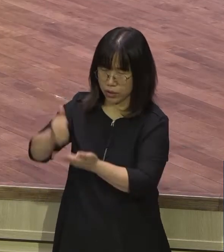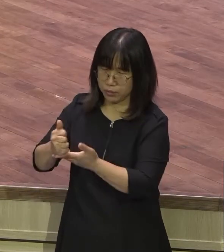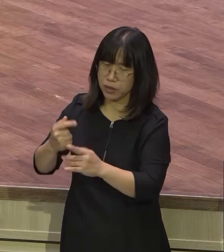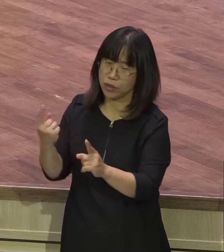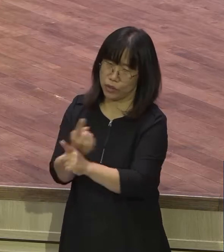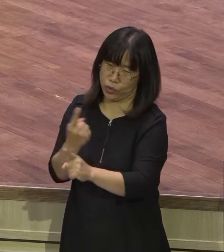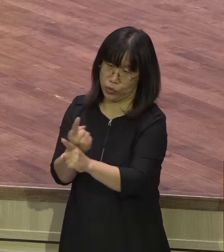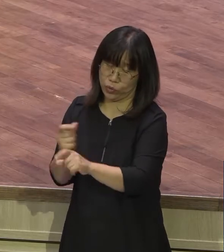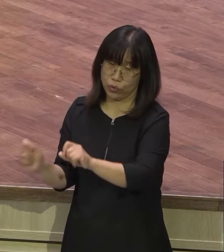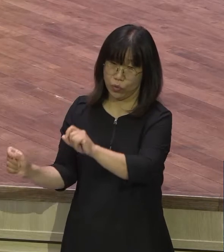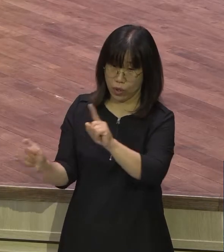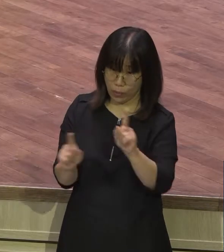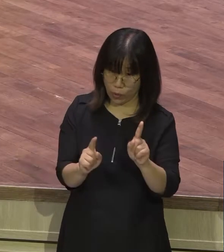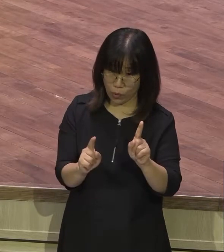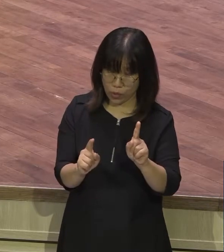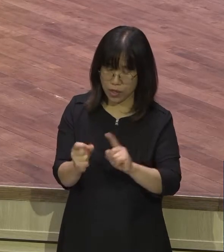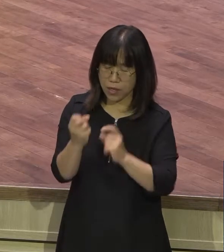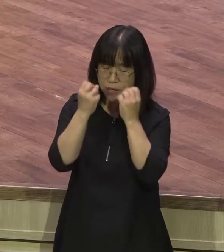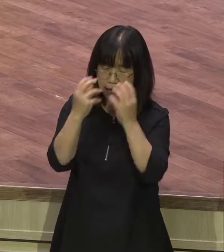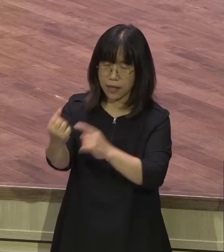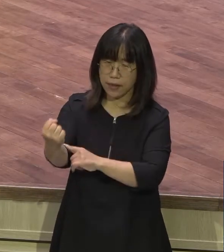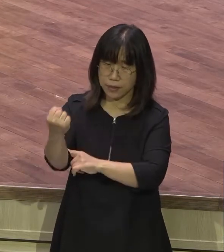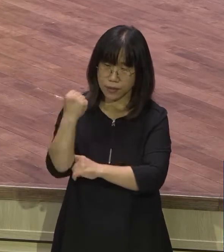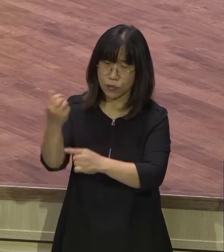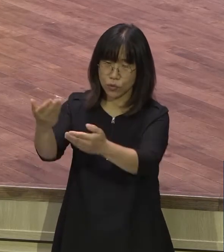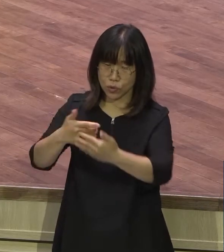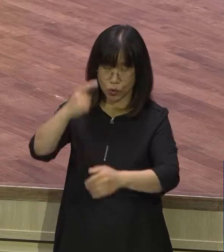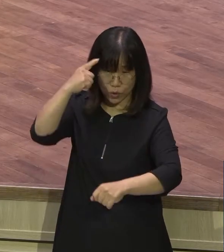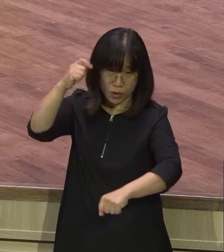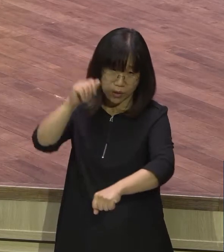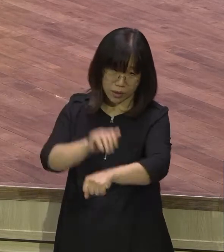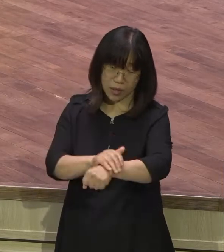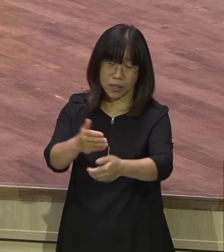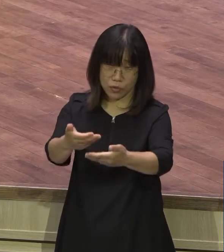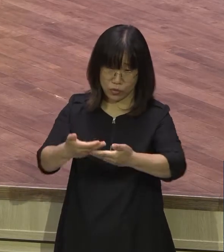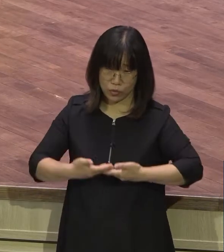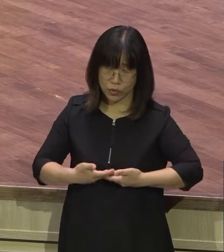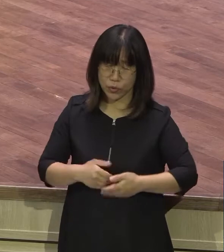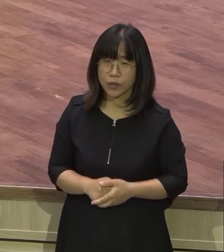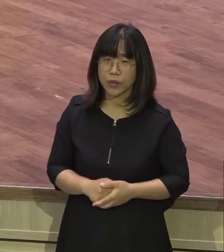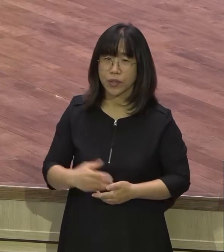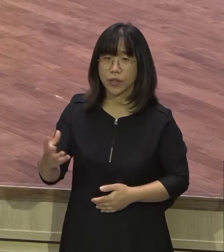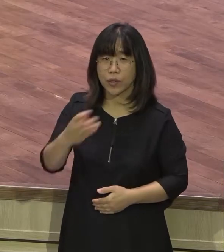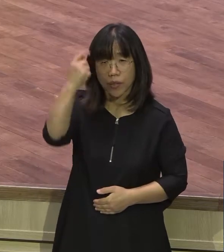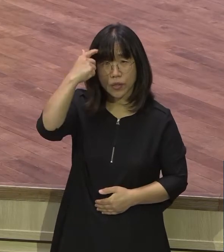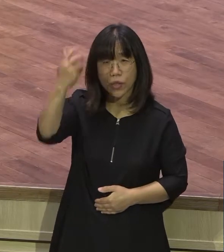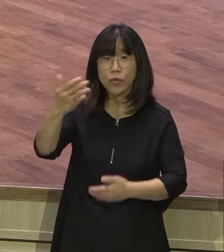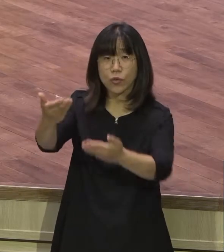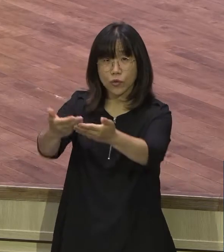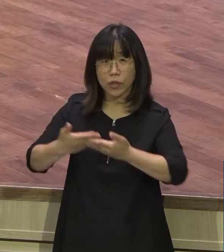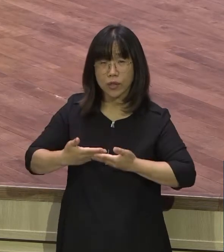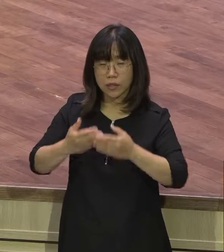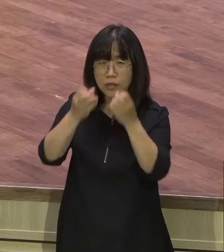회복시켜주시고 성령이 세임을 주시고 성령이 지혜를 주시고 성령이 주시는 네 세임을